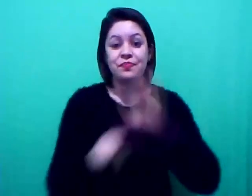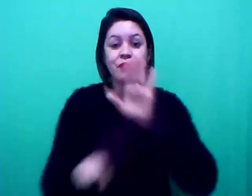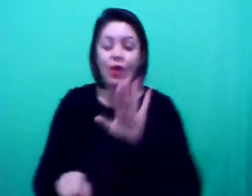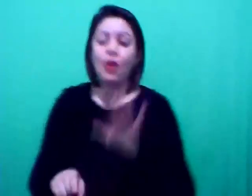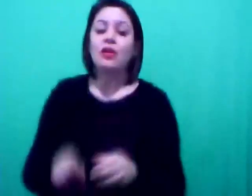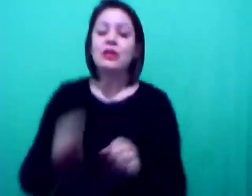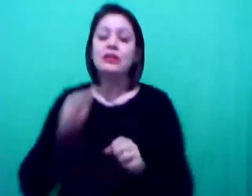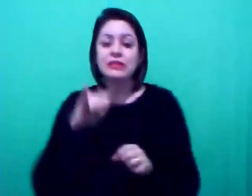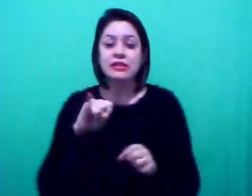e que seja simultânea.